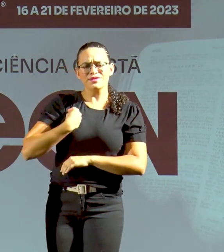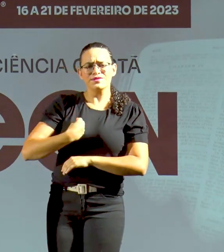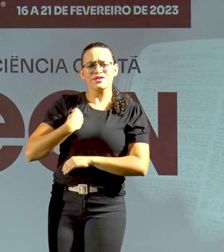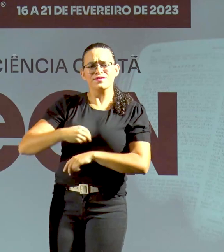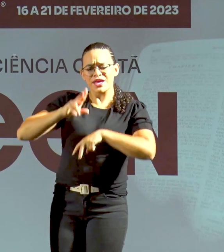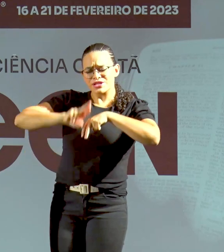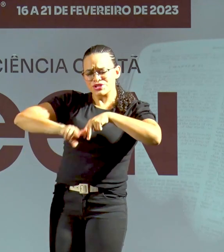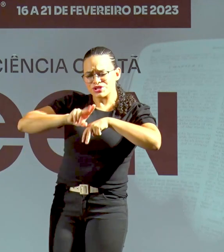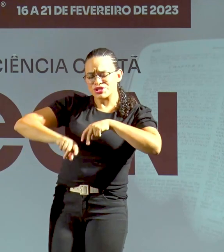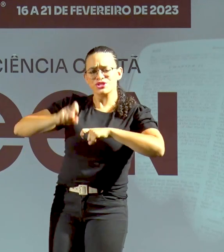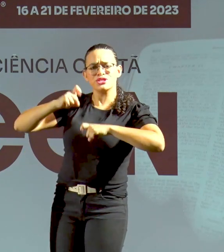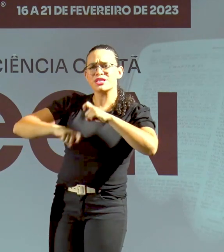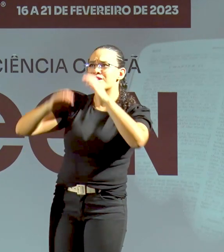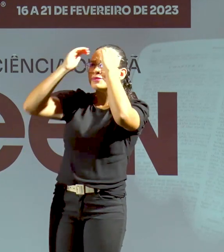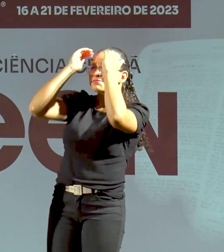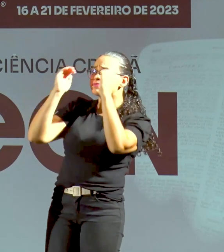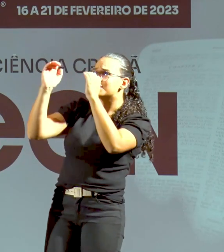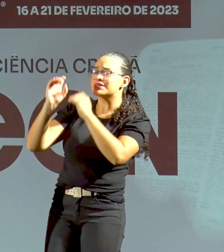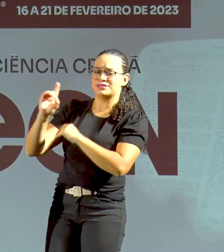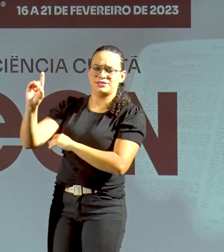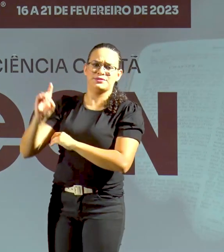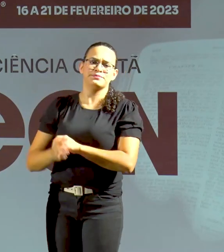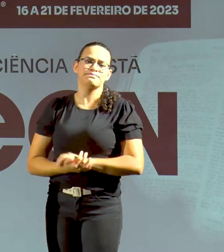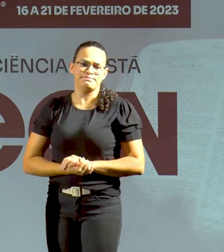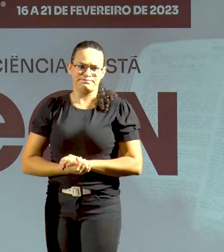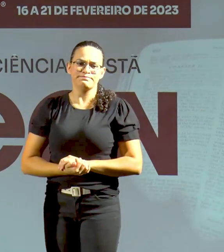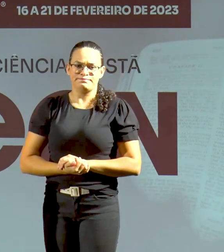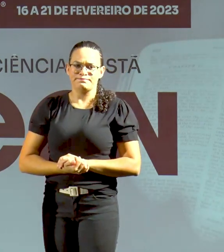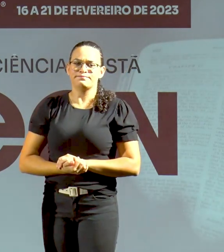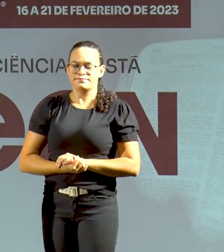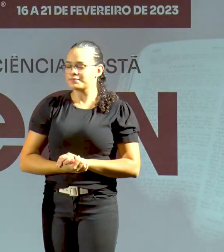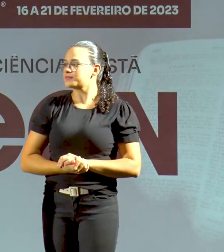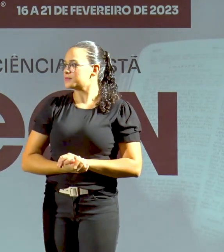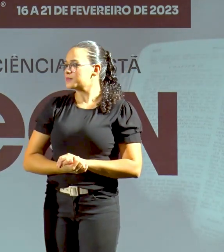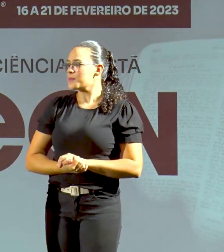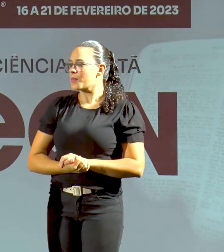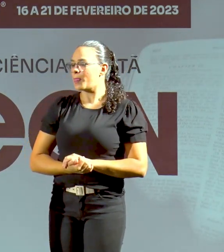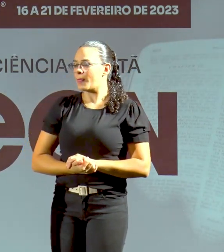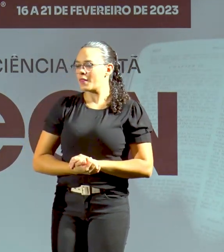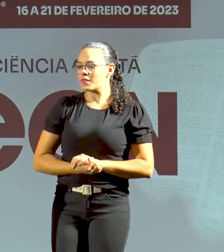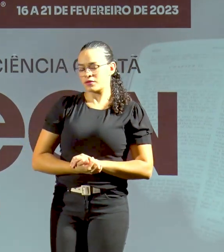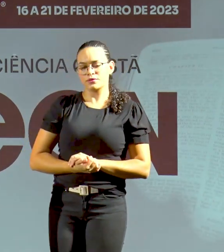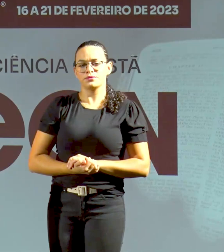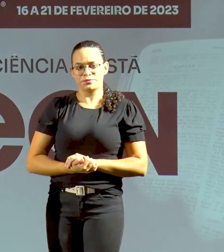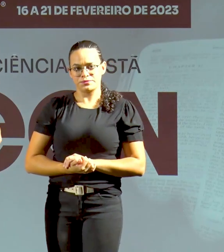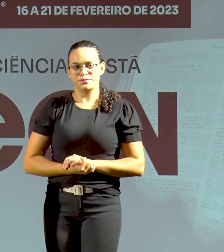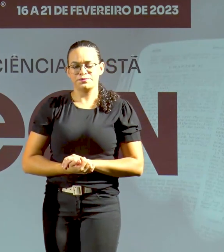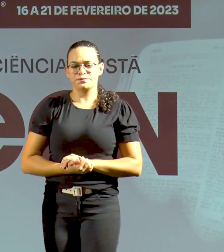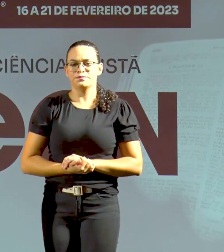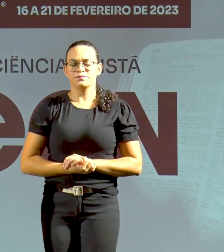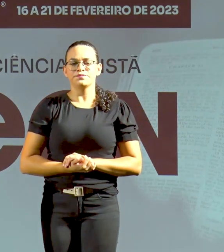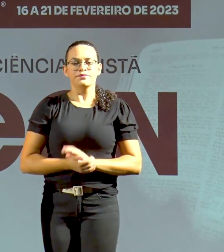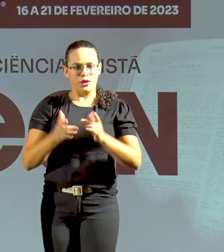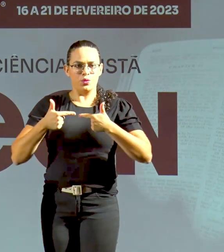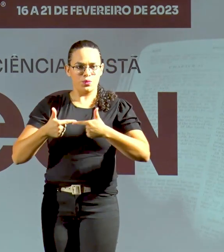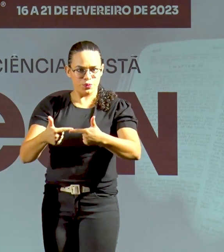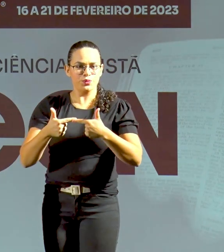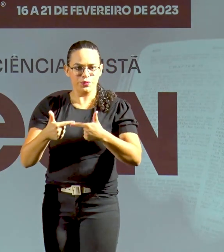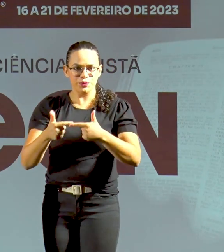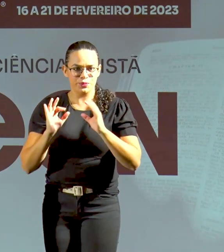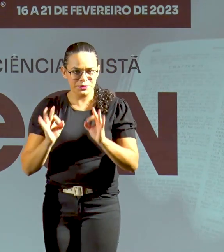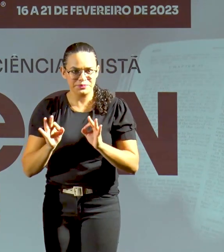do Senhor pode passar aí o próximo slide muito bem vamos continuar